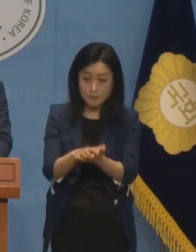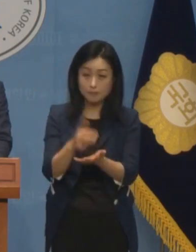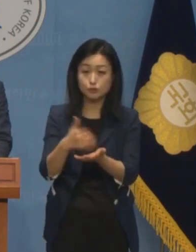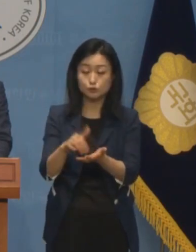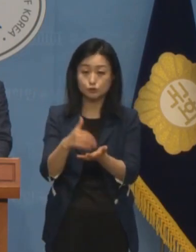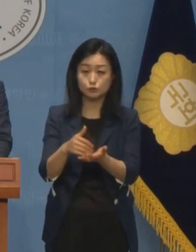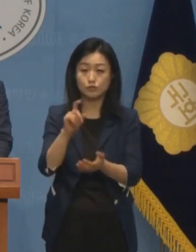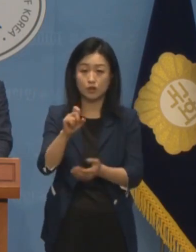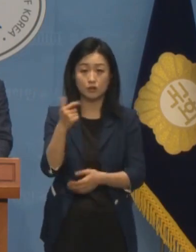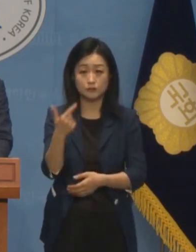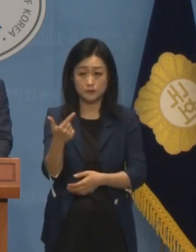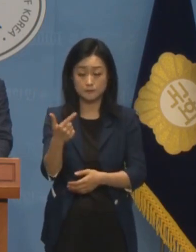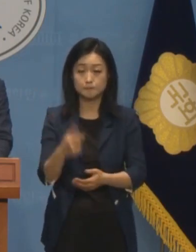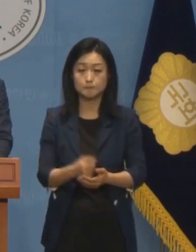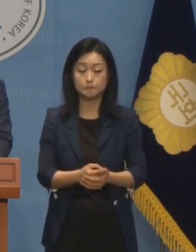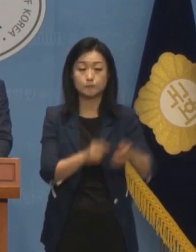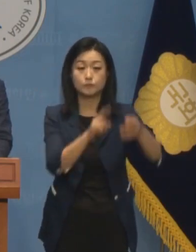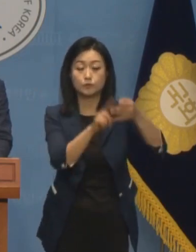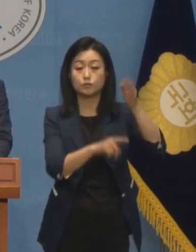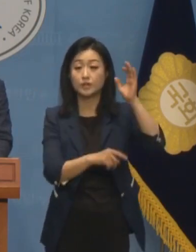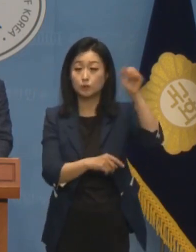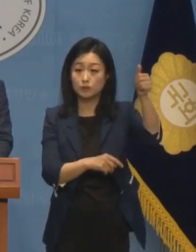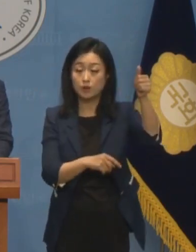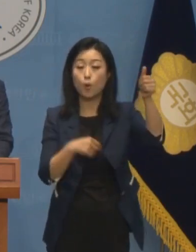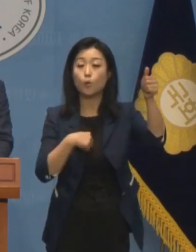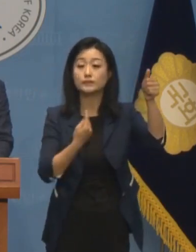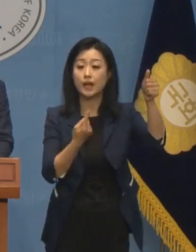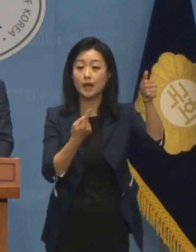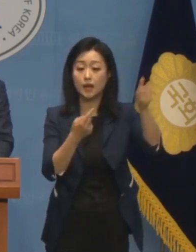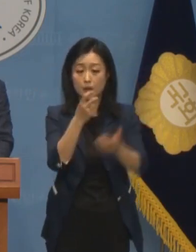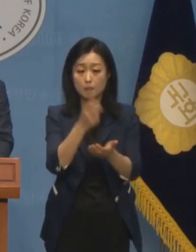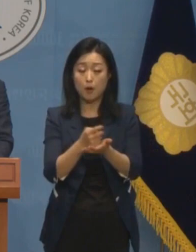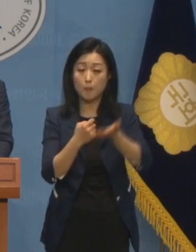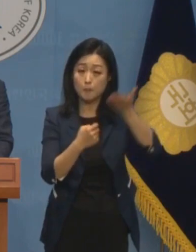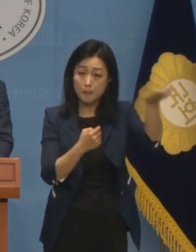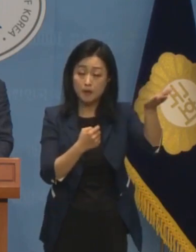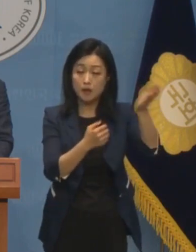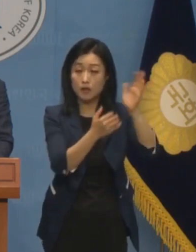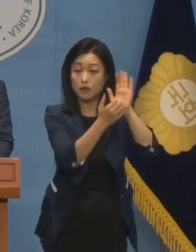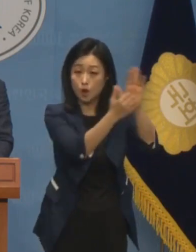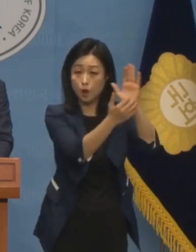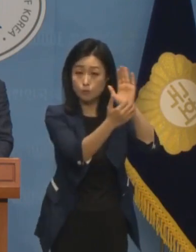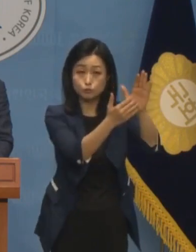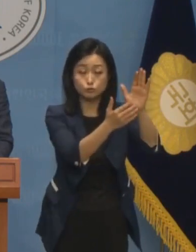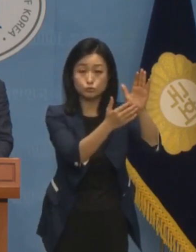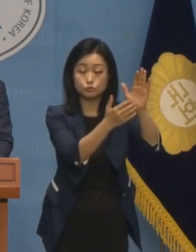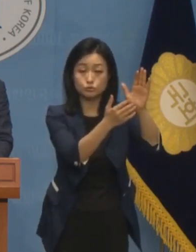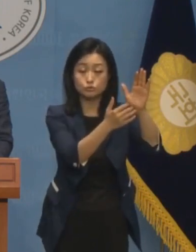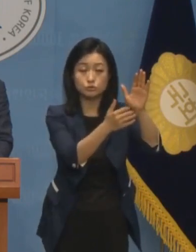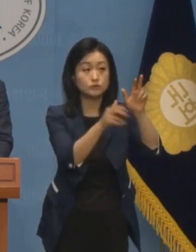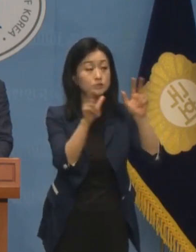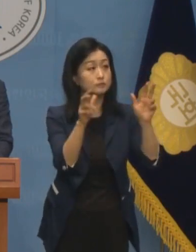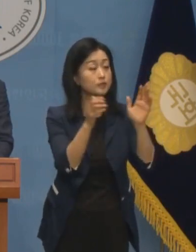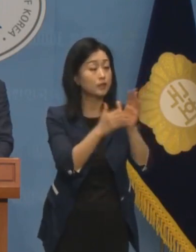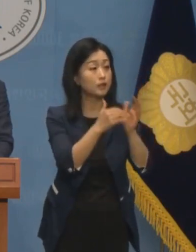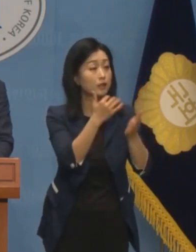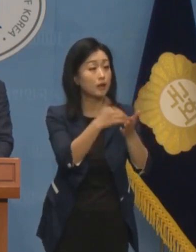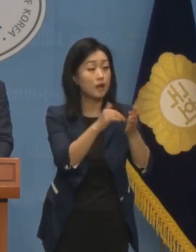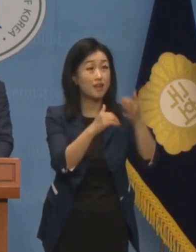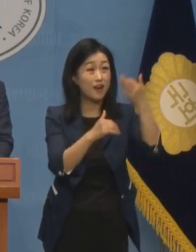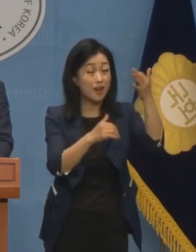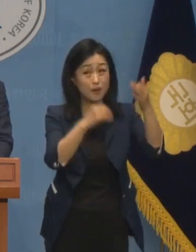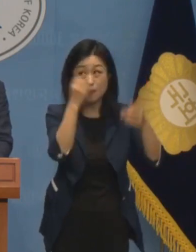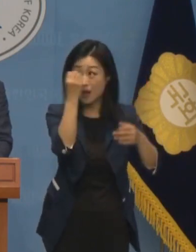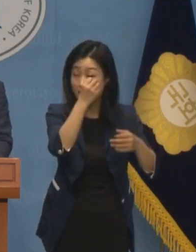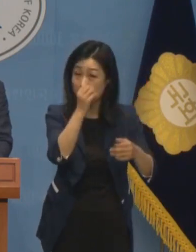16차례입니다. 윤석열 대통령은 혼자서, 그것도 임기가 절반도 되기 전에 이를 뛰어넘을